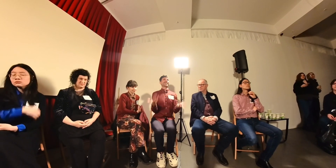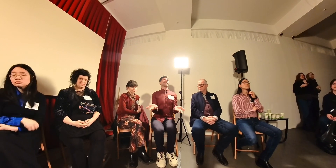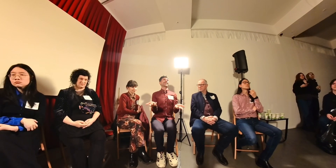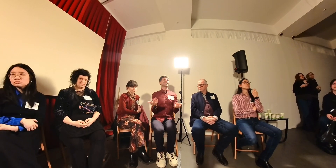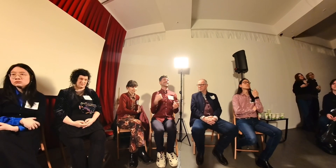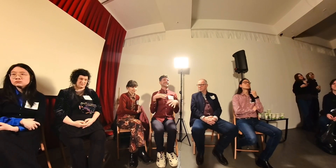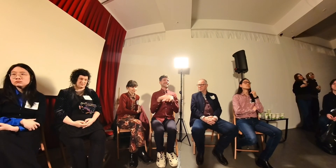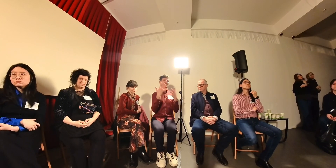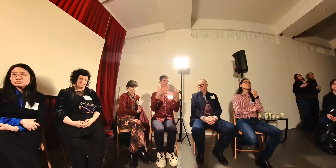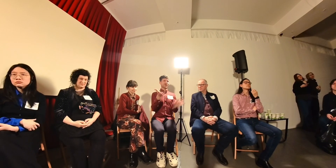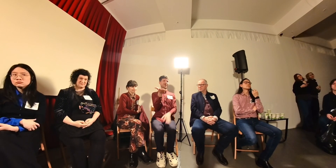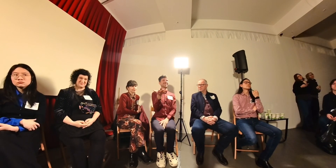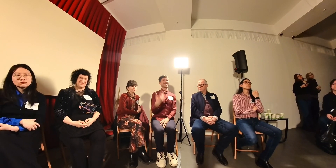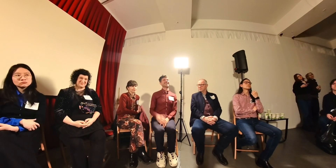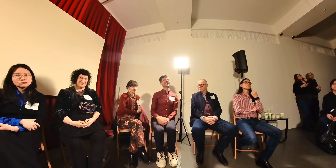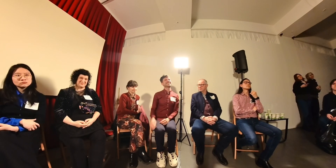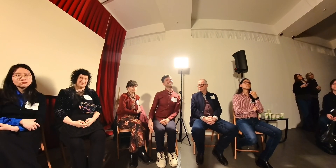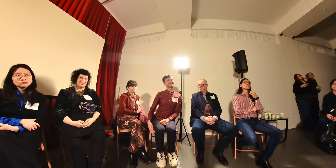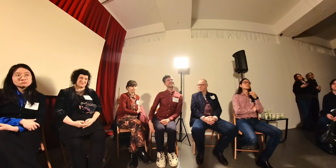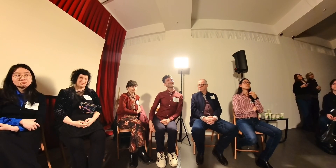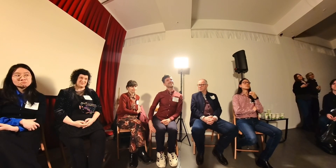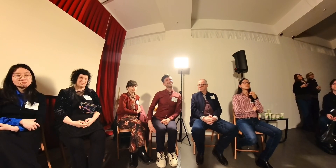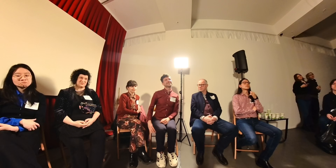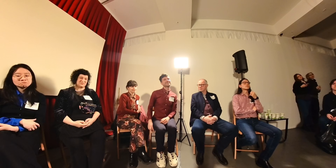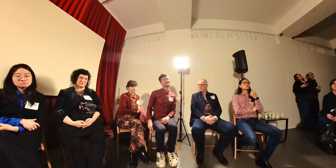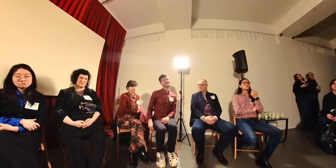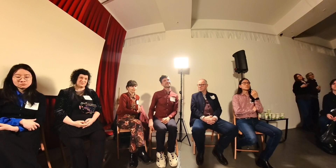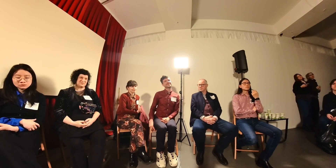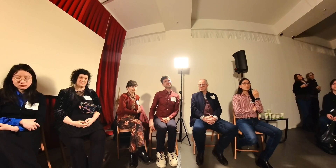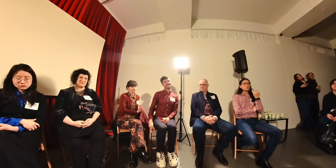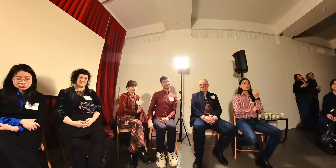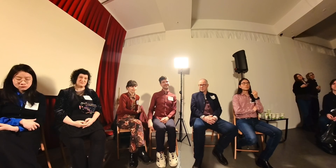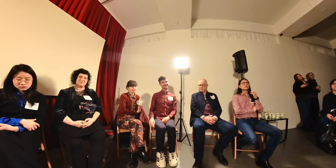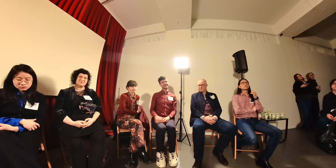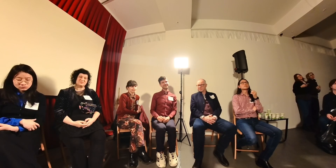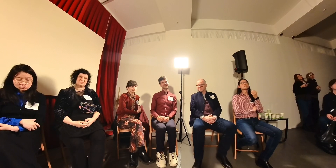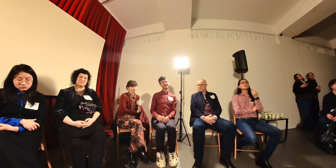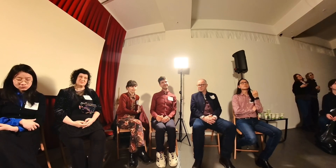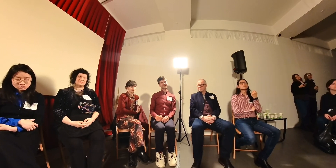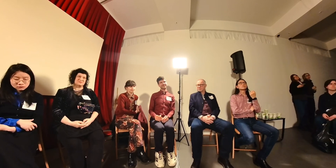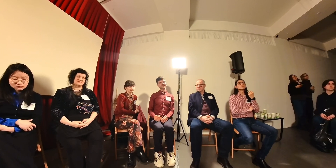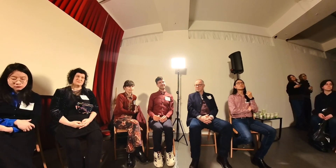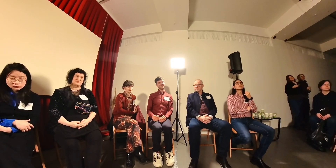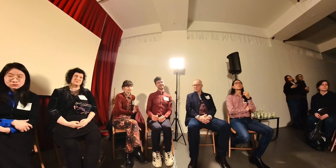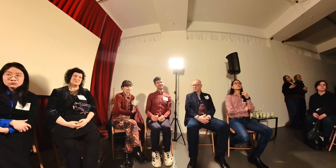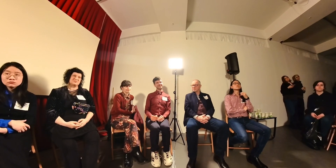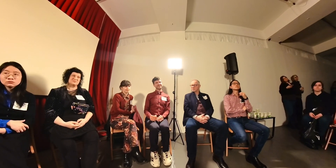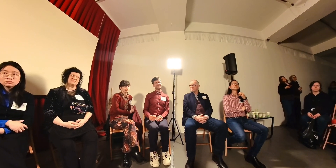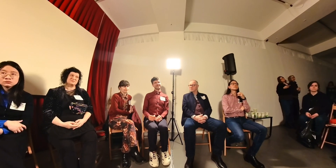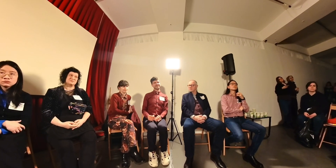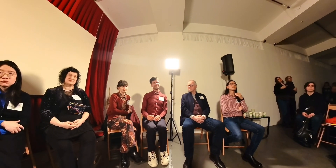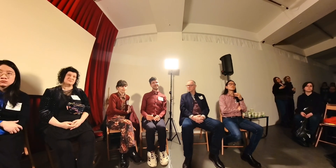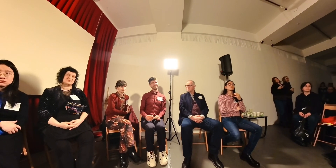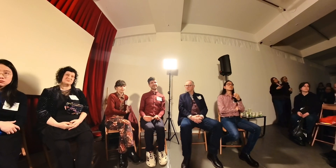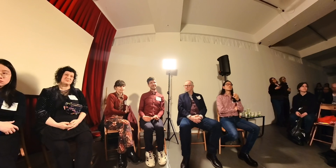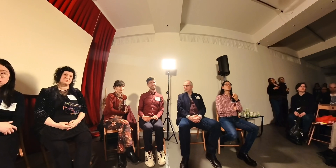a s vámi spolupracovat nebudu. A pro mě to bylo velmi vlastně lítostivé, protože jsem byl